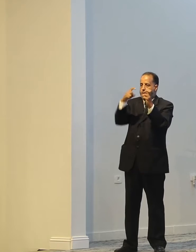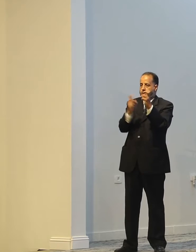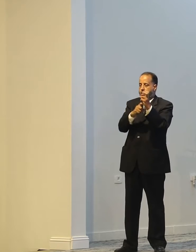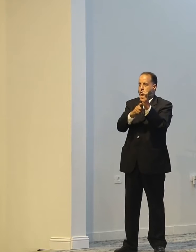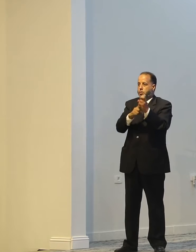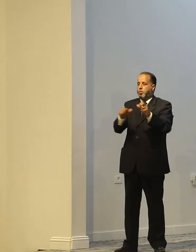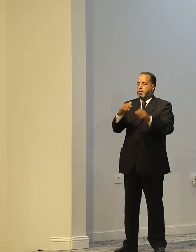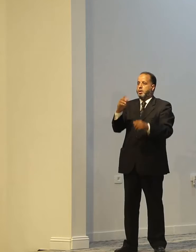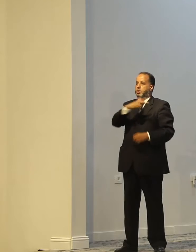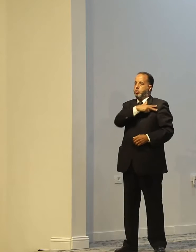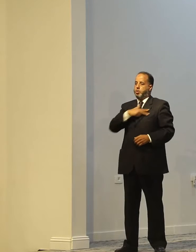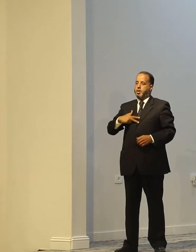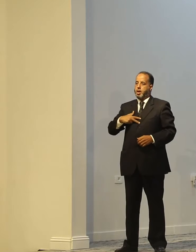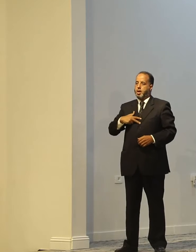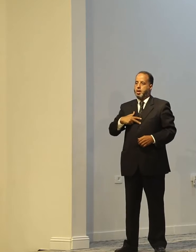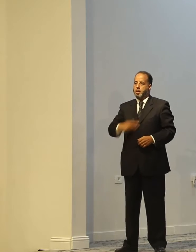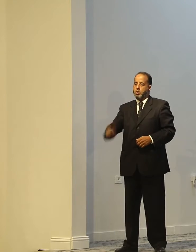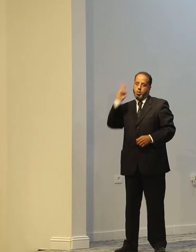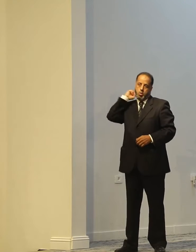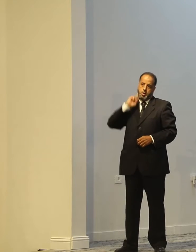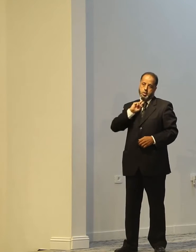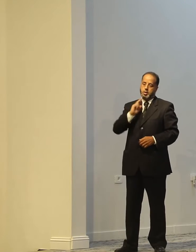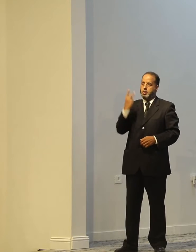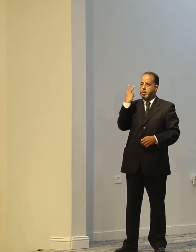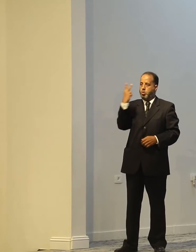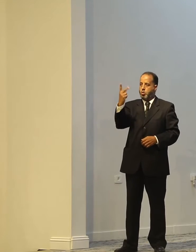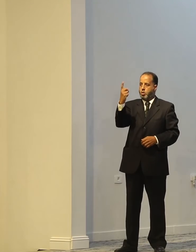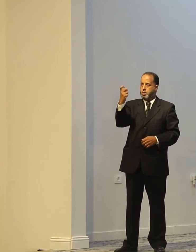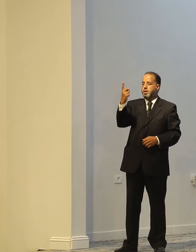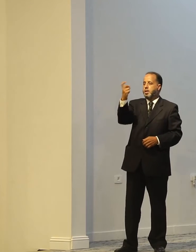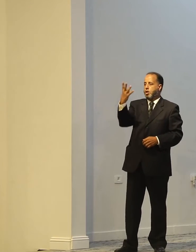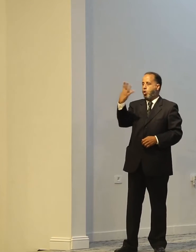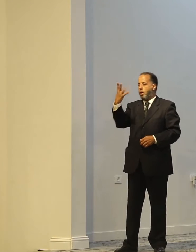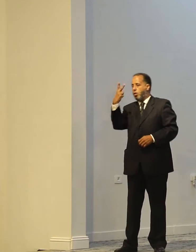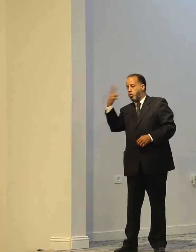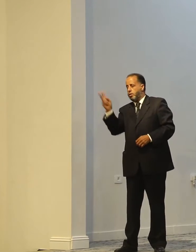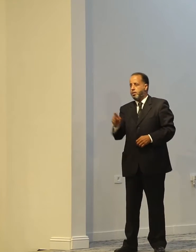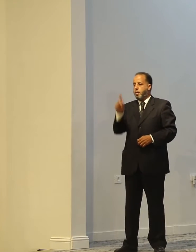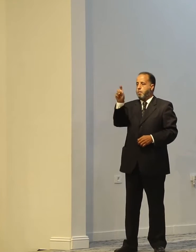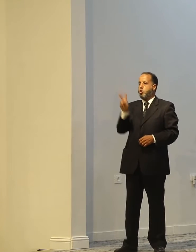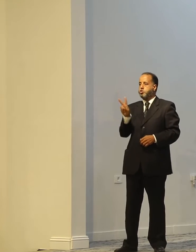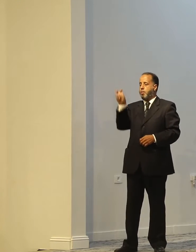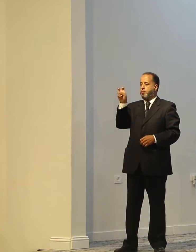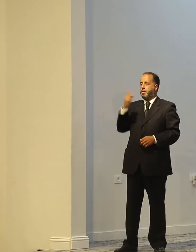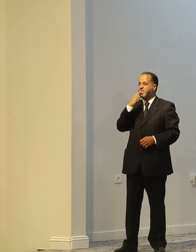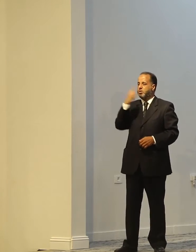الصادرة عن حكومة الوحدة الوطنية رقمي 143 و170